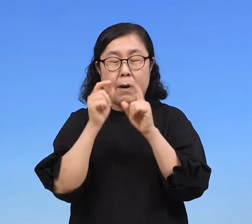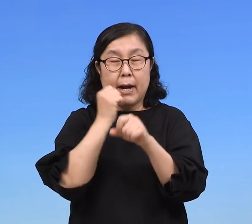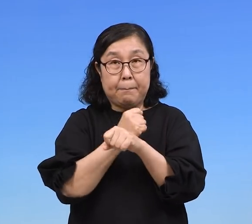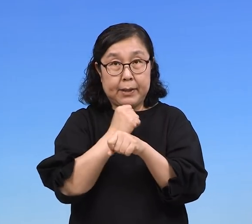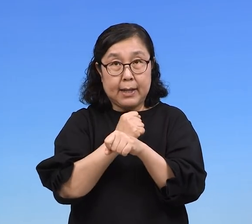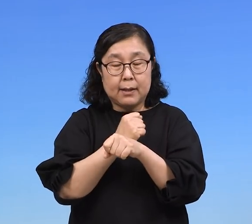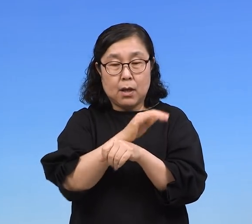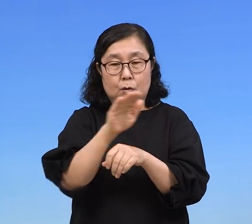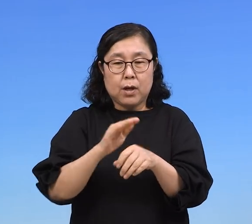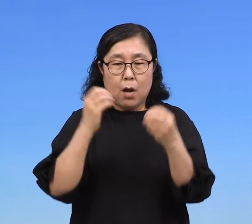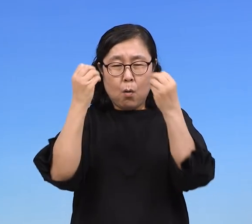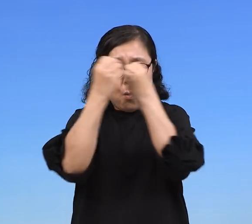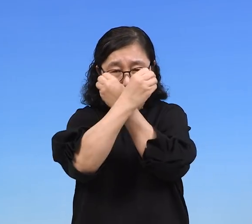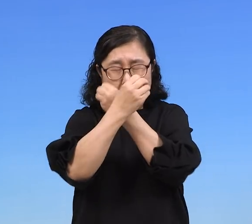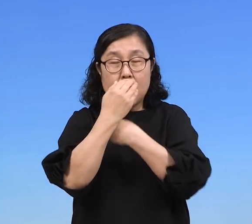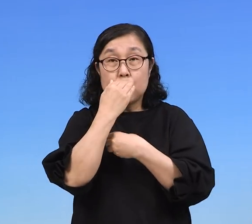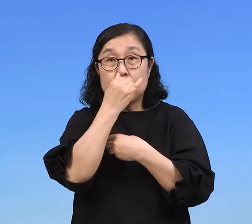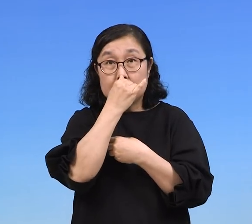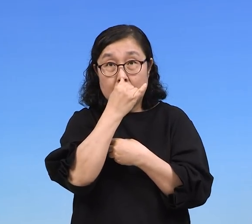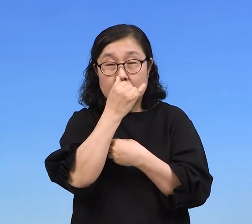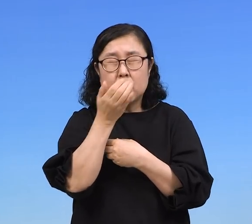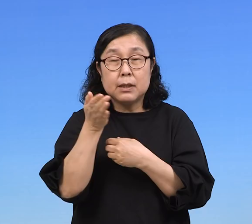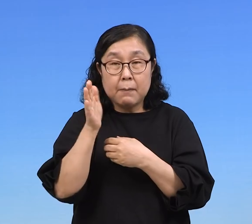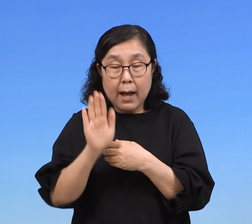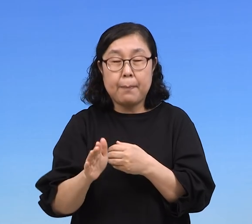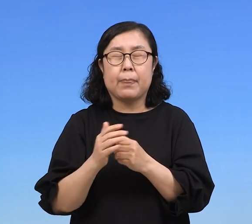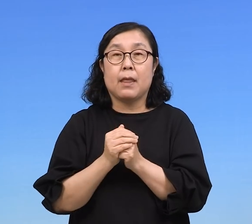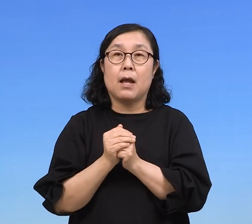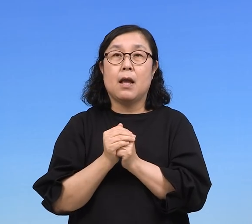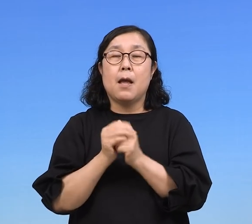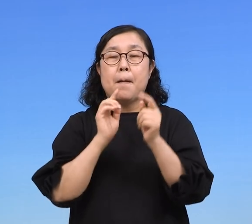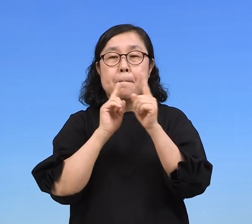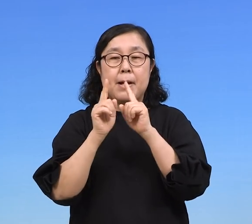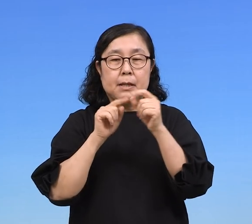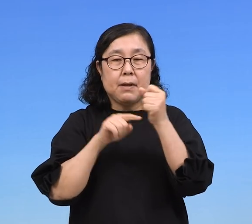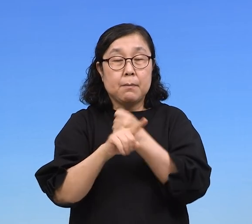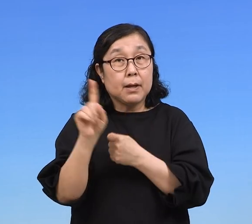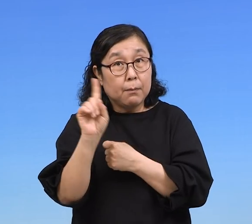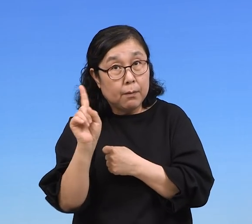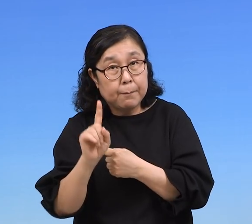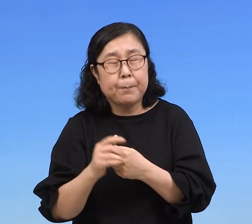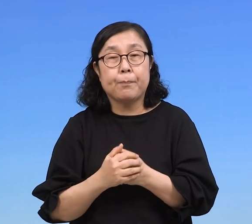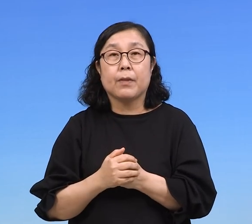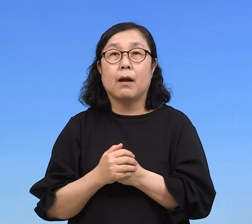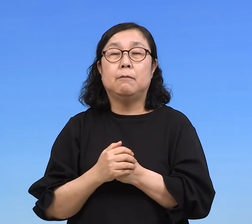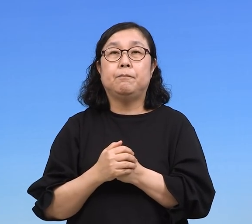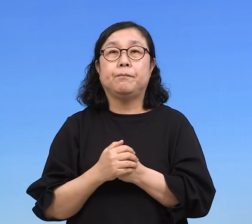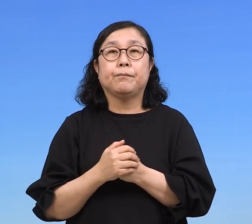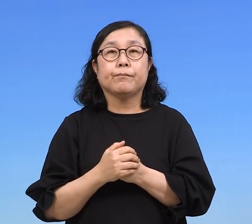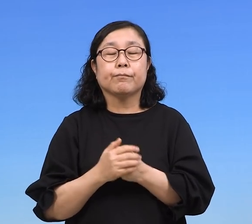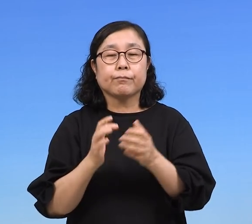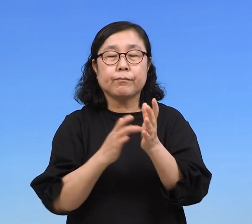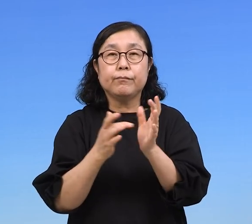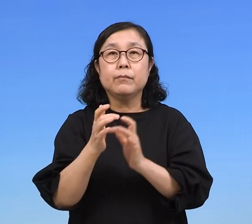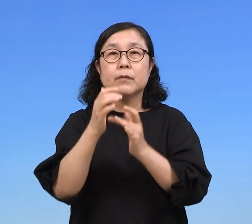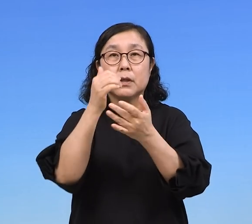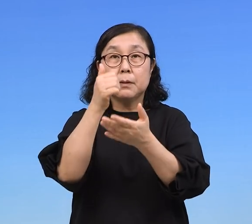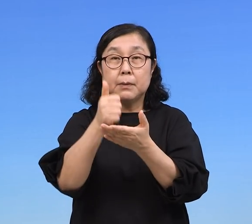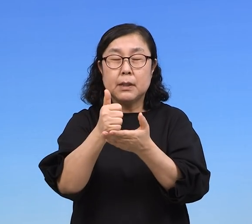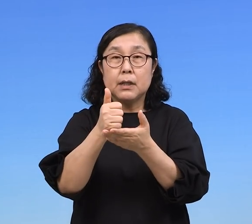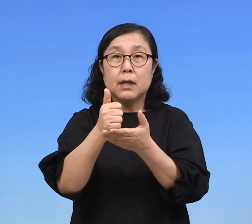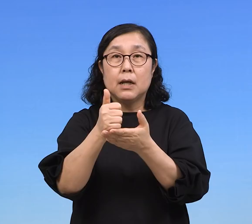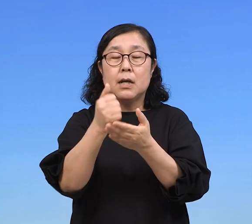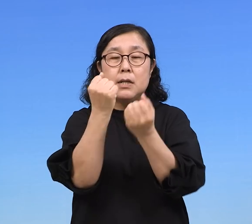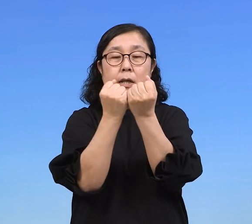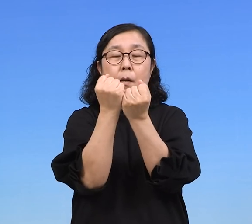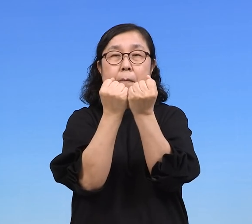자칫 오해하기 쉬운 그런 표현으로 지금 되어 있는데요, 이 말씀의 의미는 이렇습니다. 지금